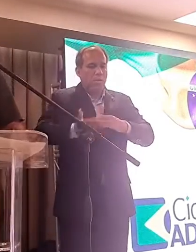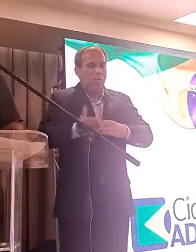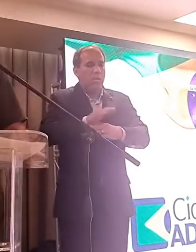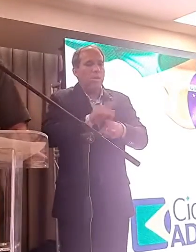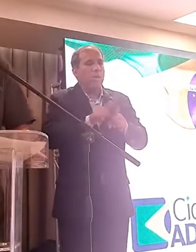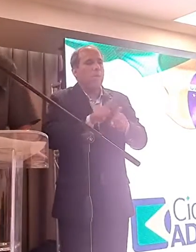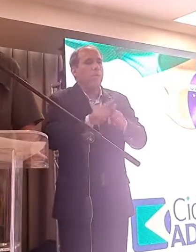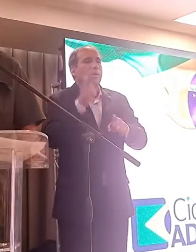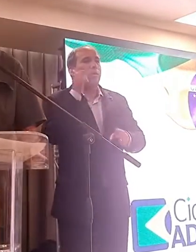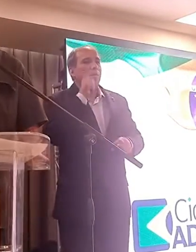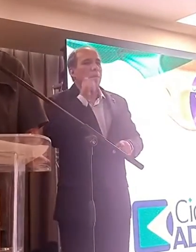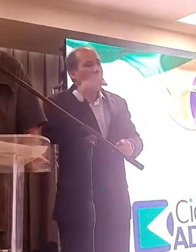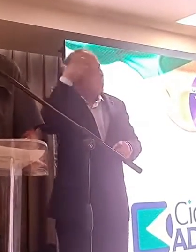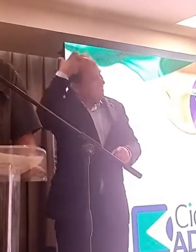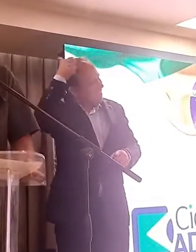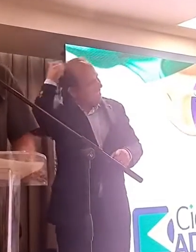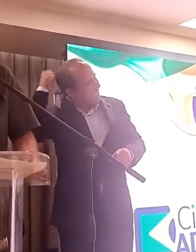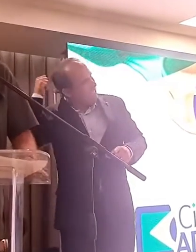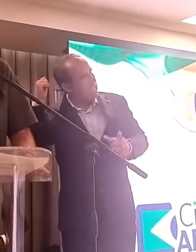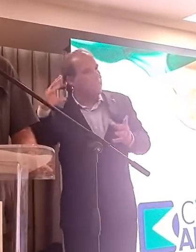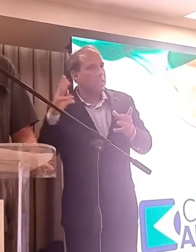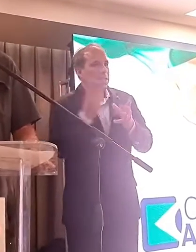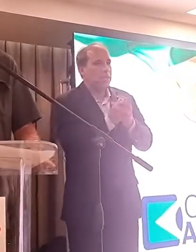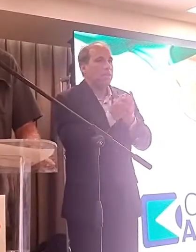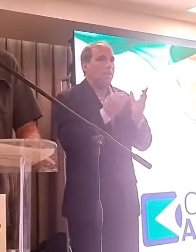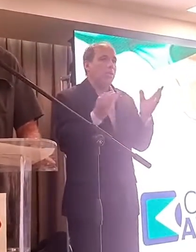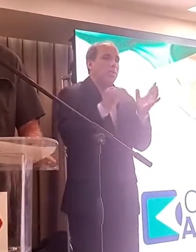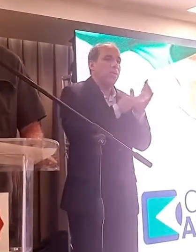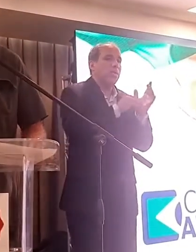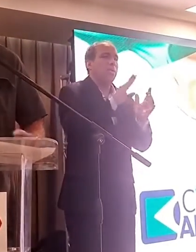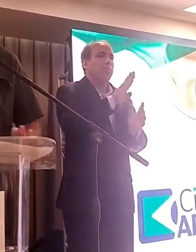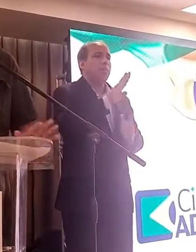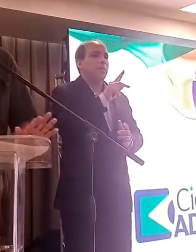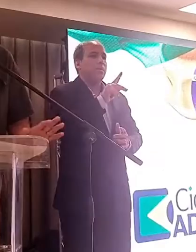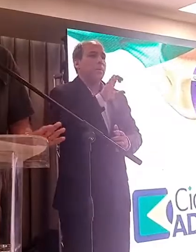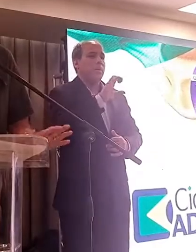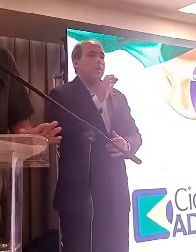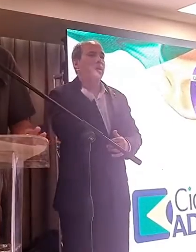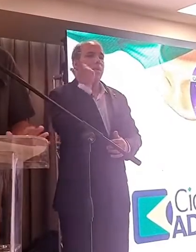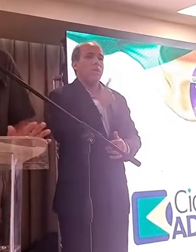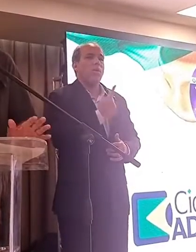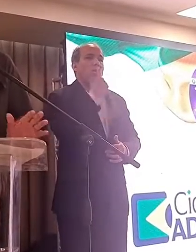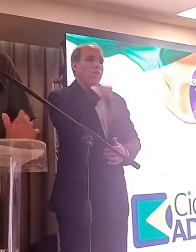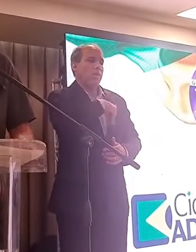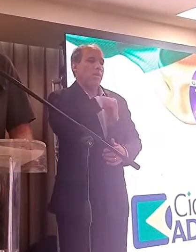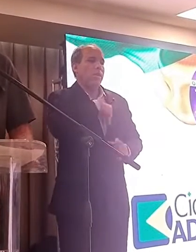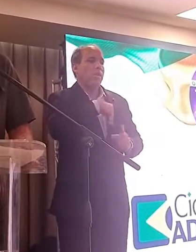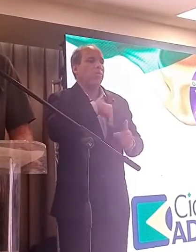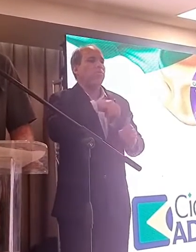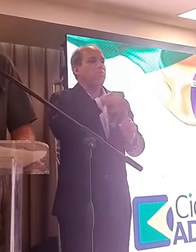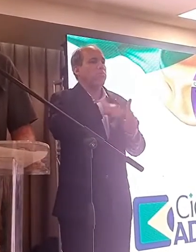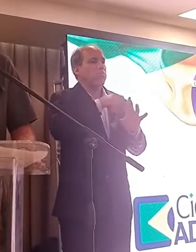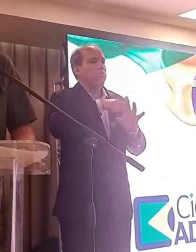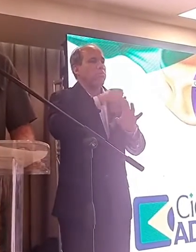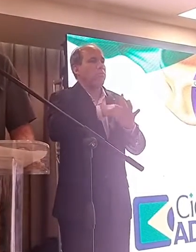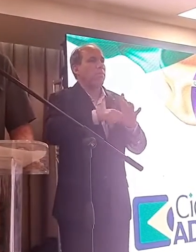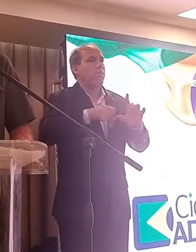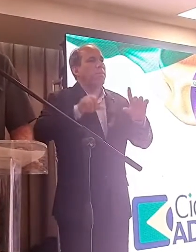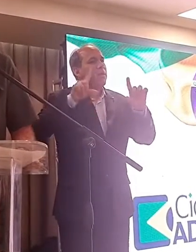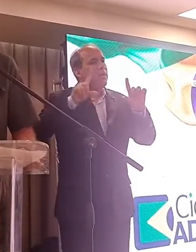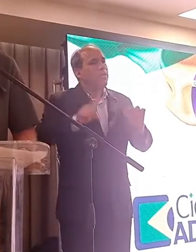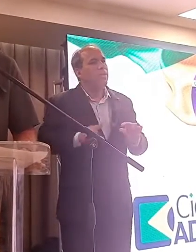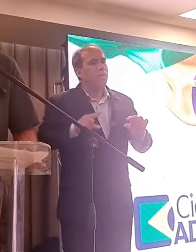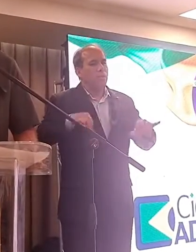no BPC. Elas passam a ganhar um salário mínimo por mês para amenizar as suas